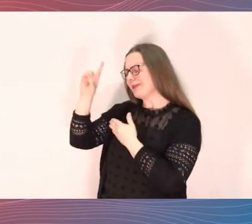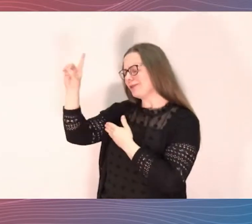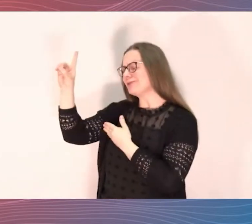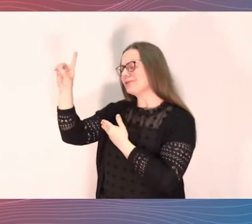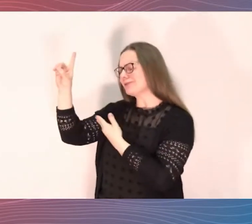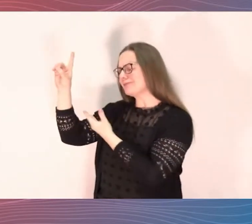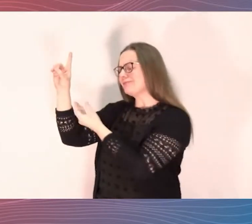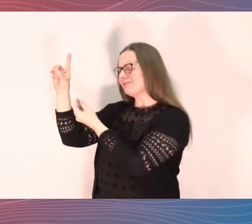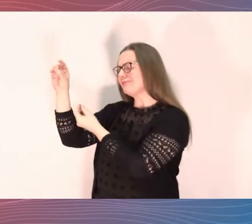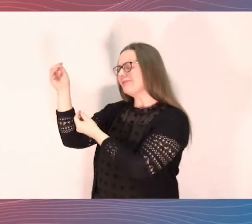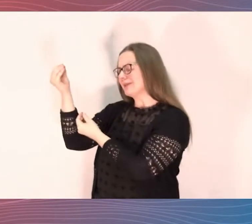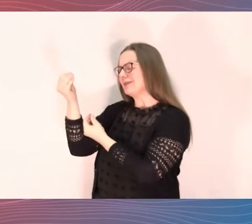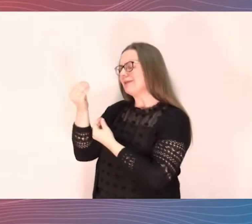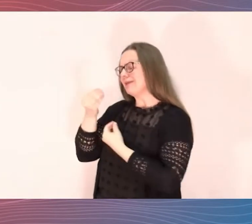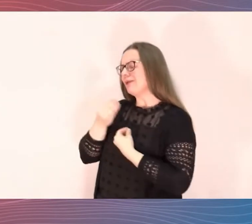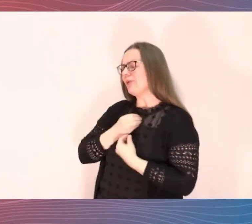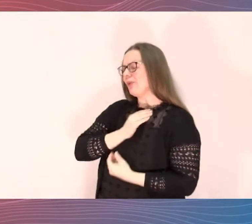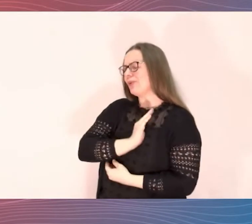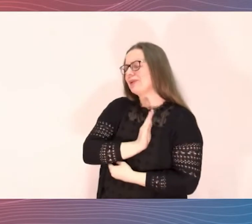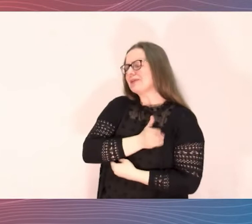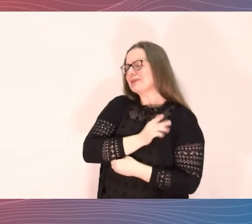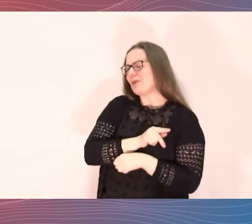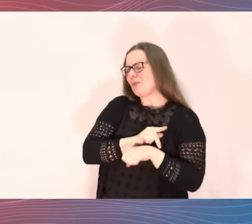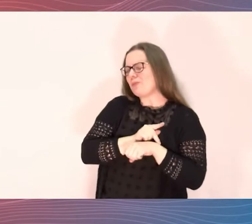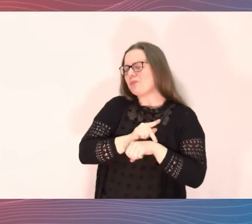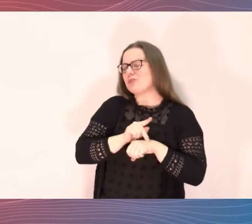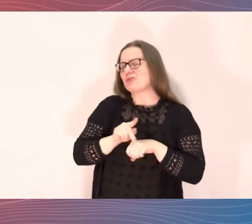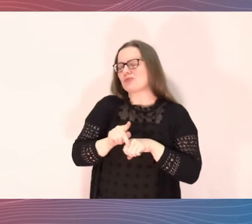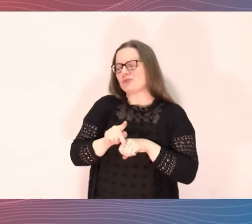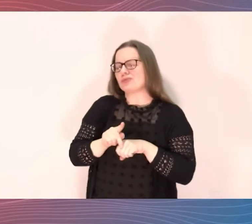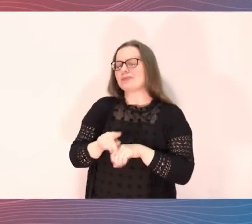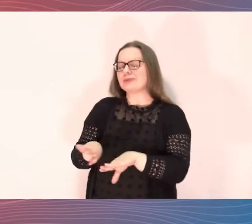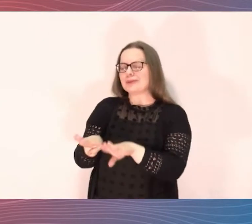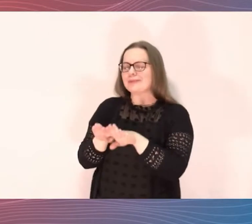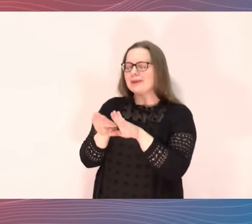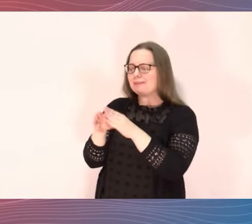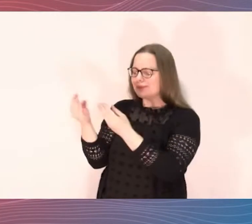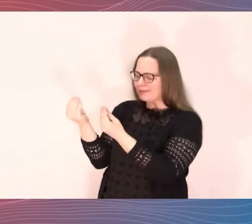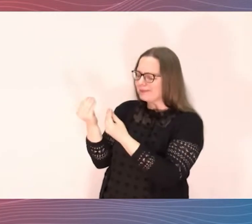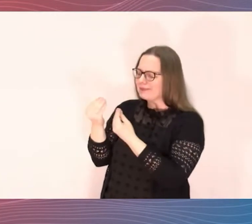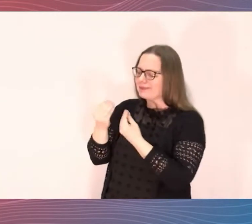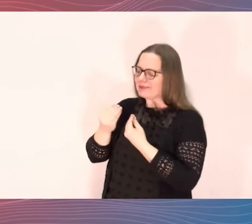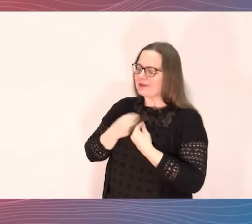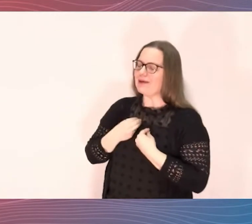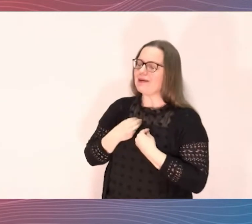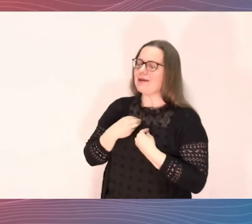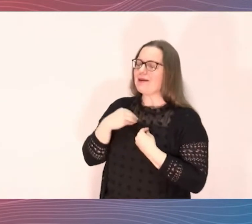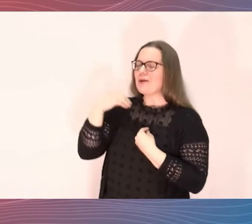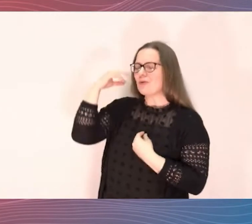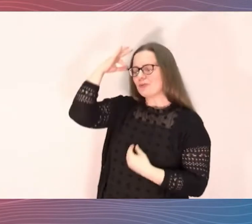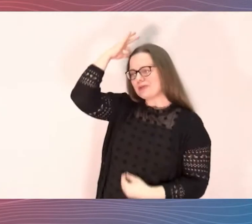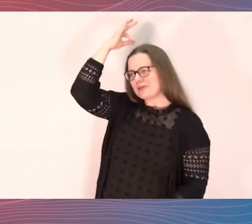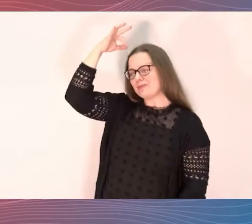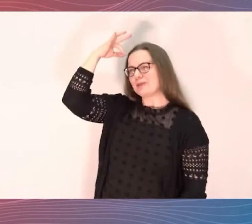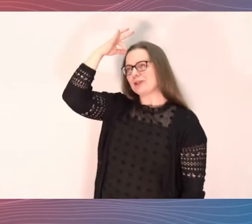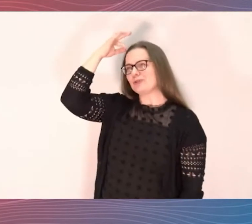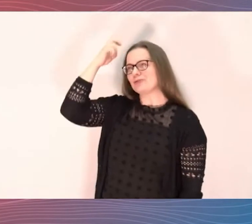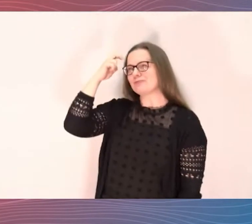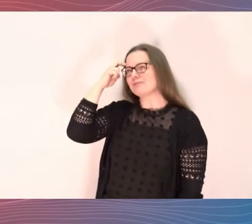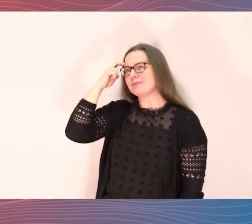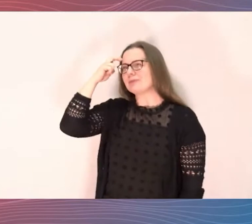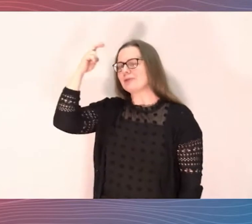revela. Me dá esse espírito de sabedoria e de revelação. Como